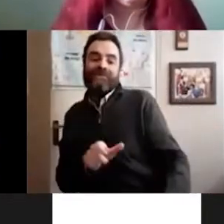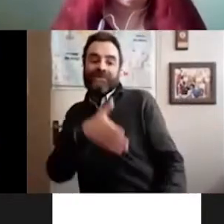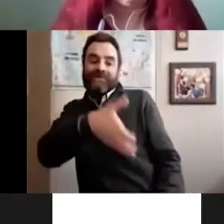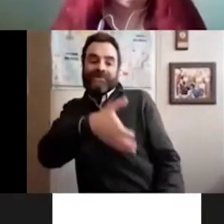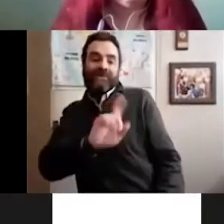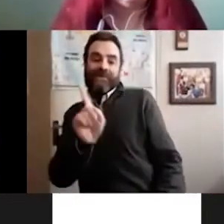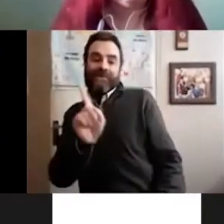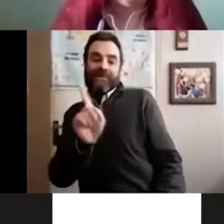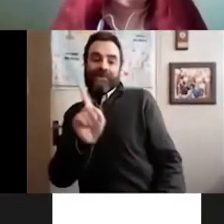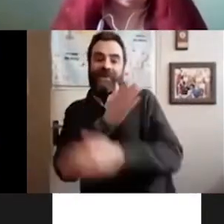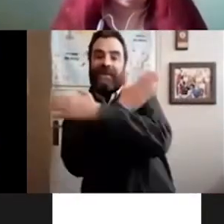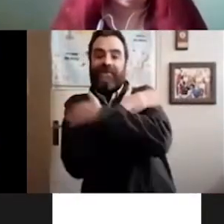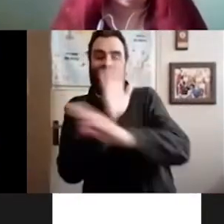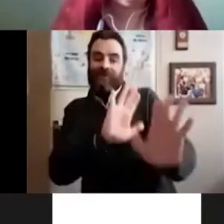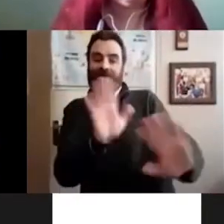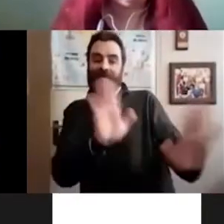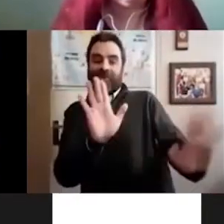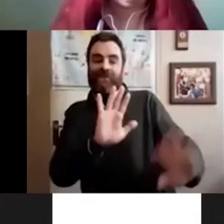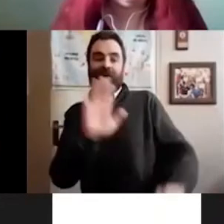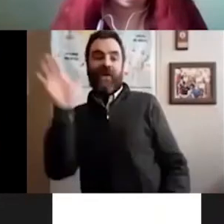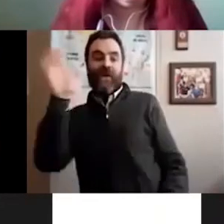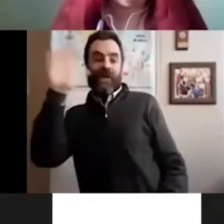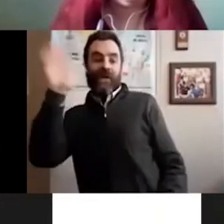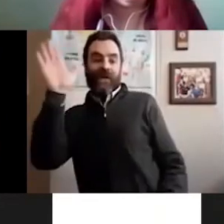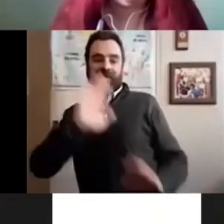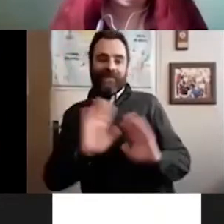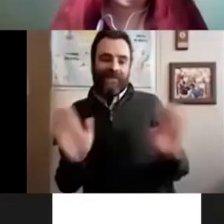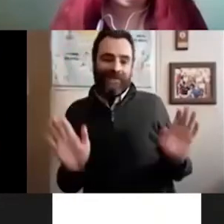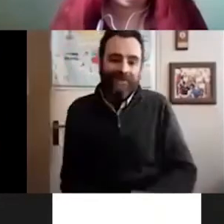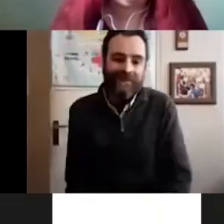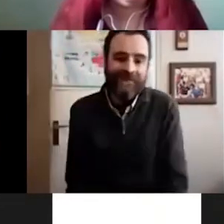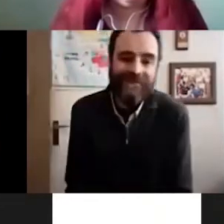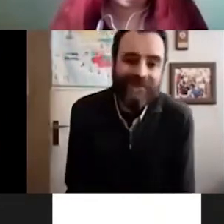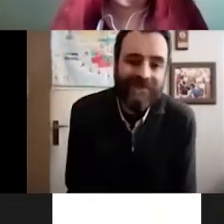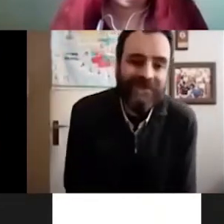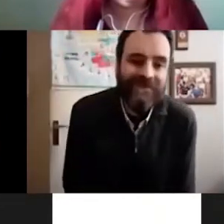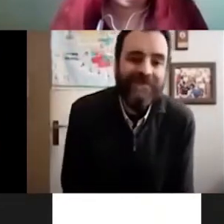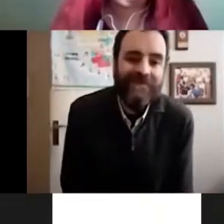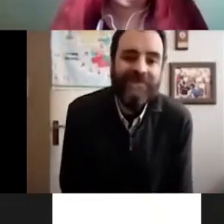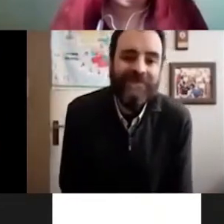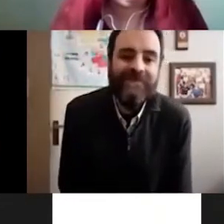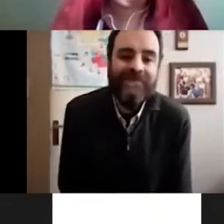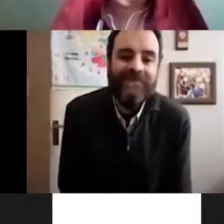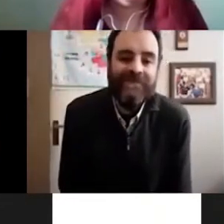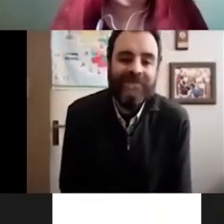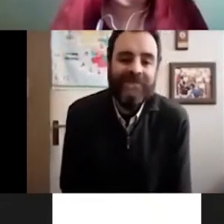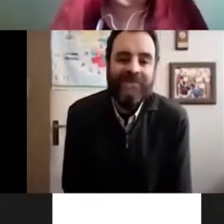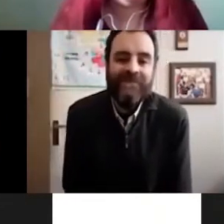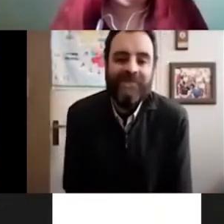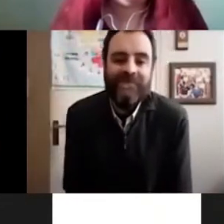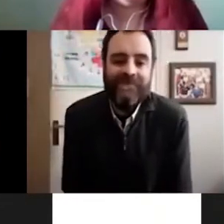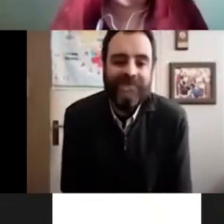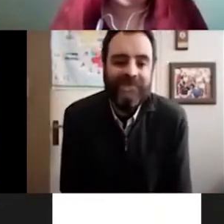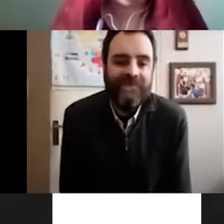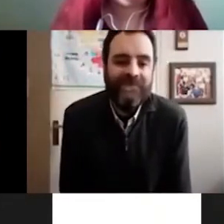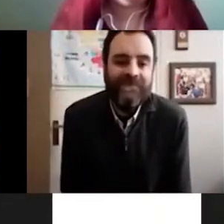El tema de la distancia social, no saludarse de mano, no abrazarse, decirse hola con la mano de